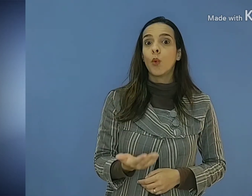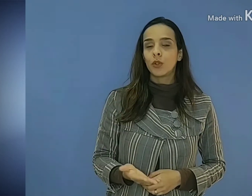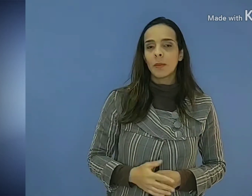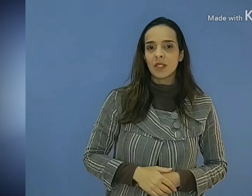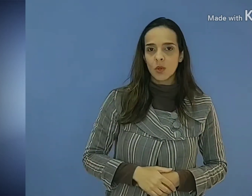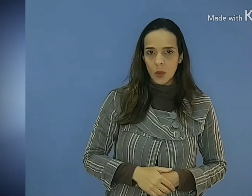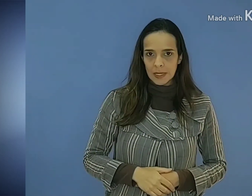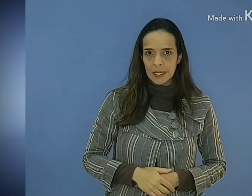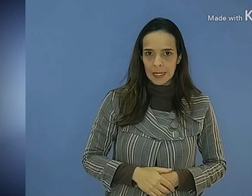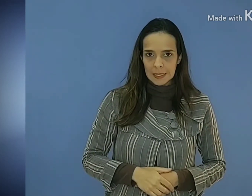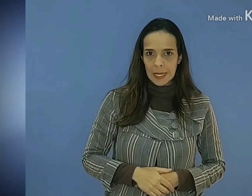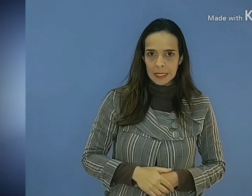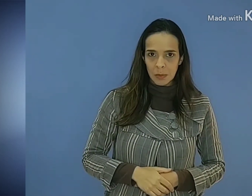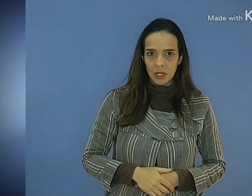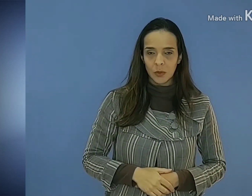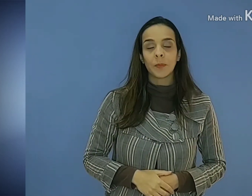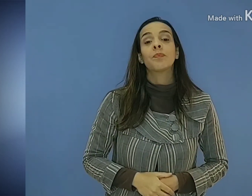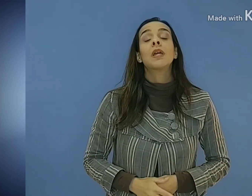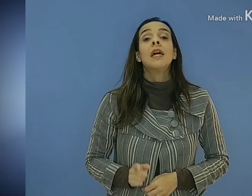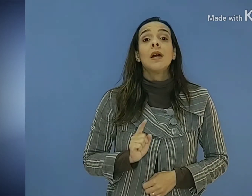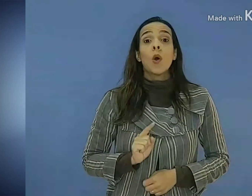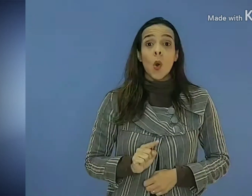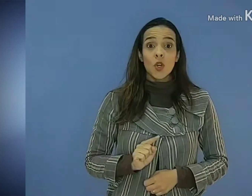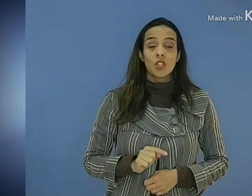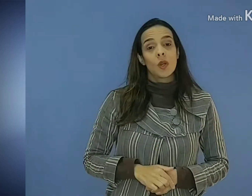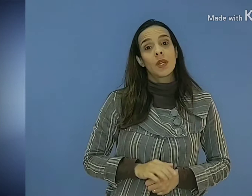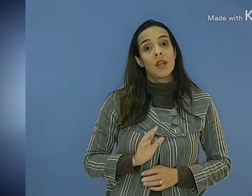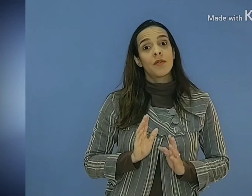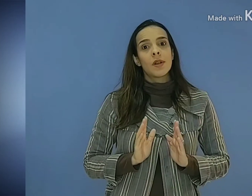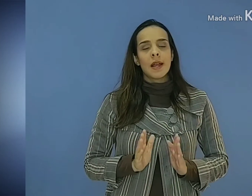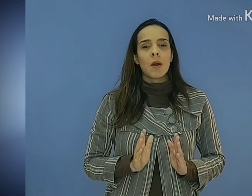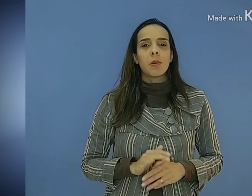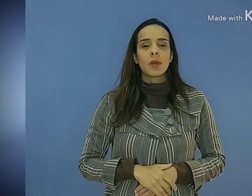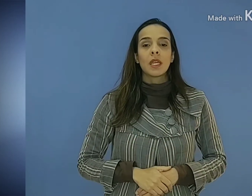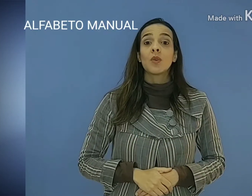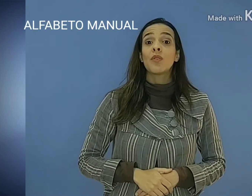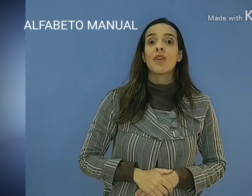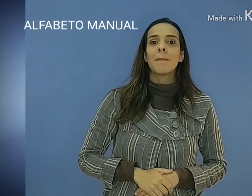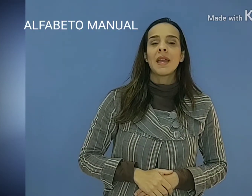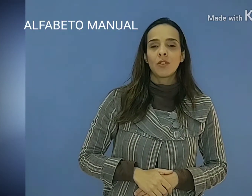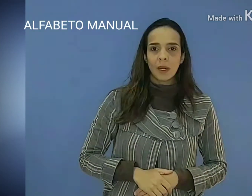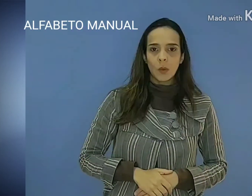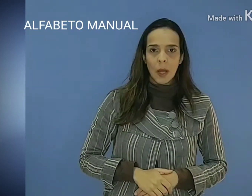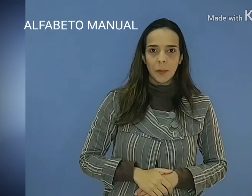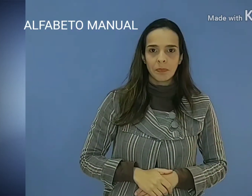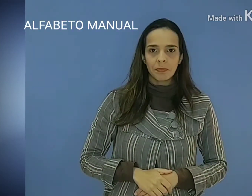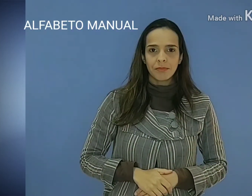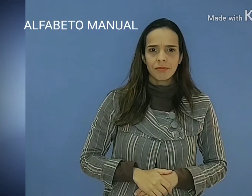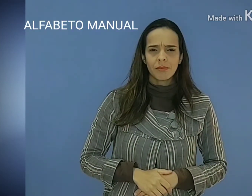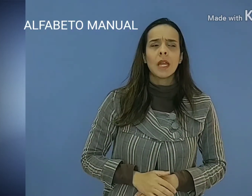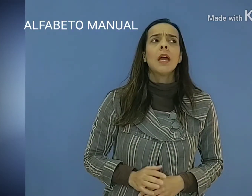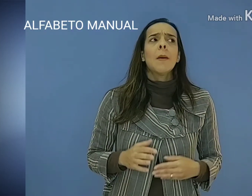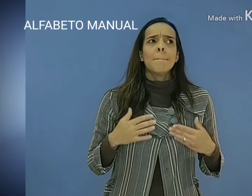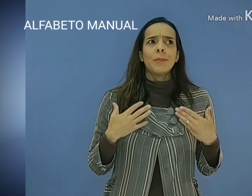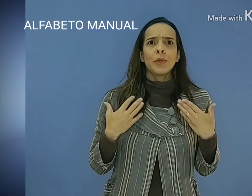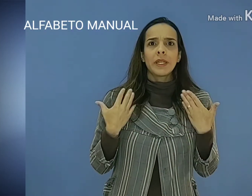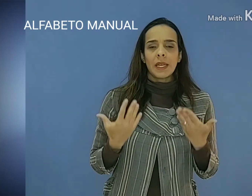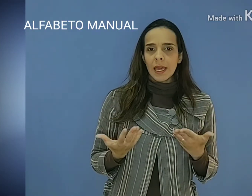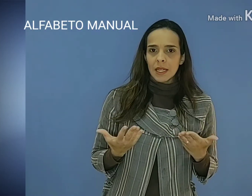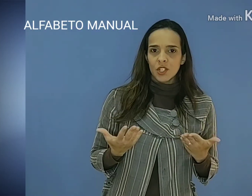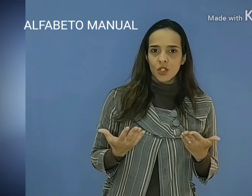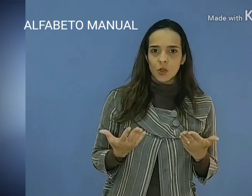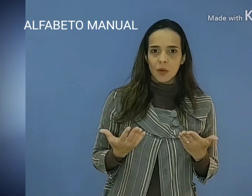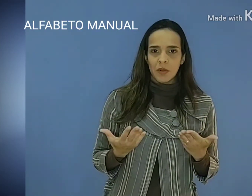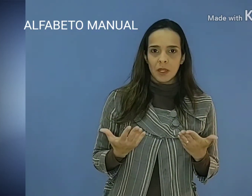aprender muito mais coisas a esse respeito. Hoje eu queria focar um pouquinho no alfabeto manual.